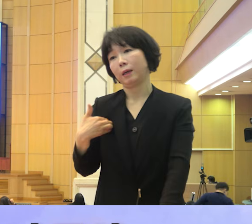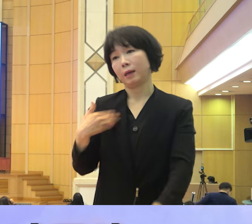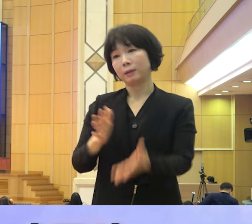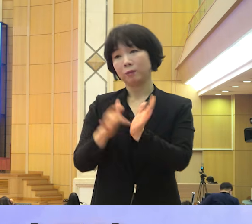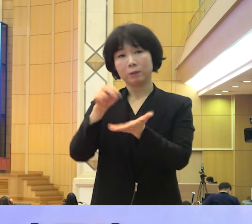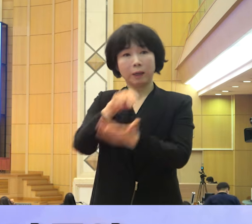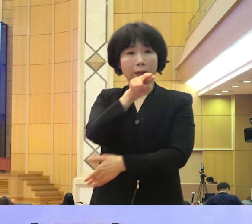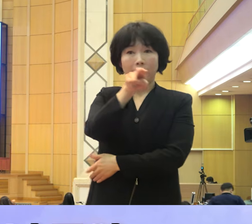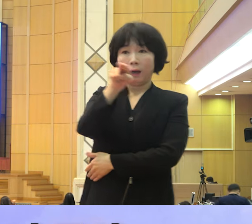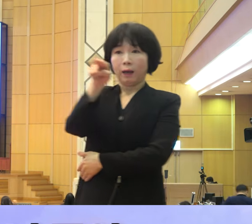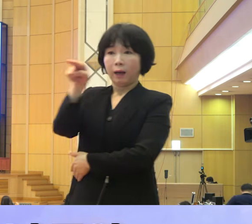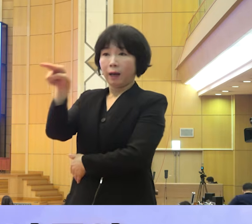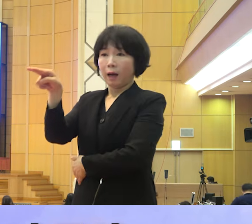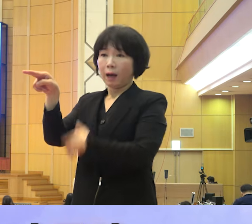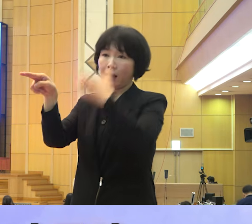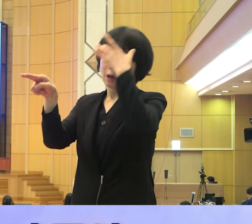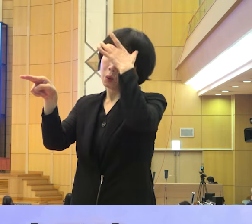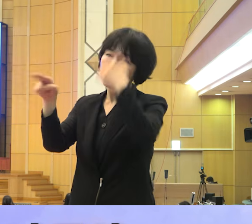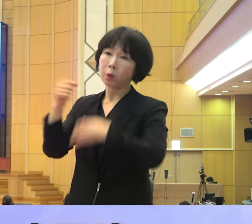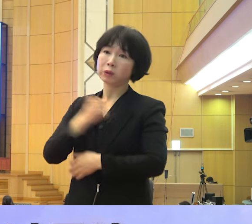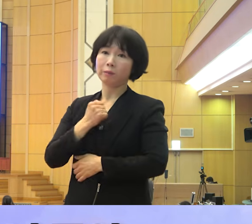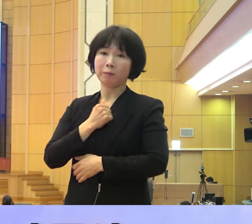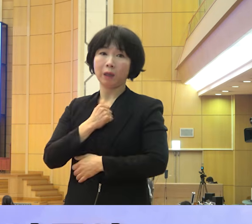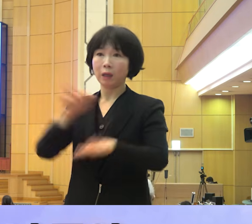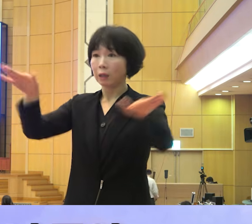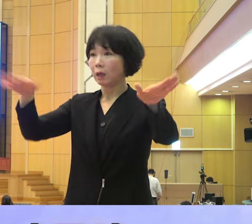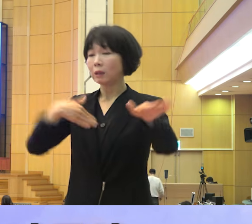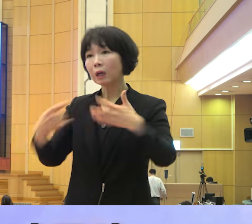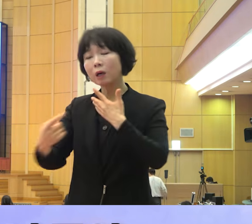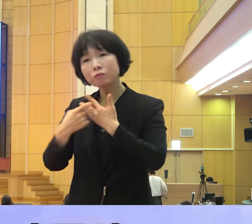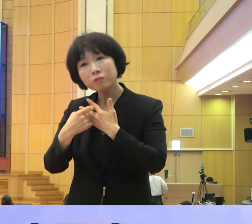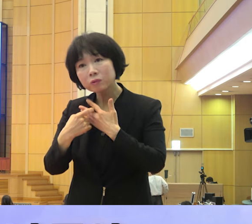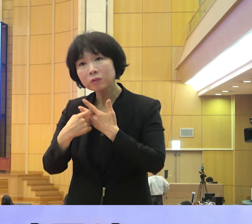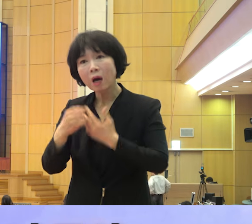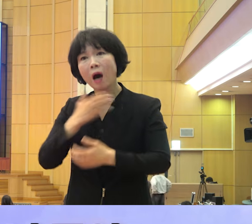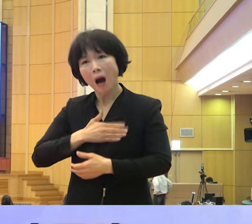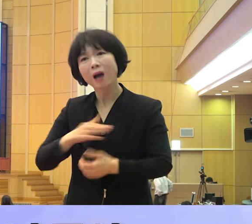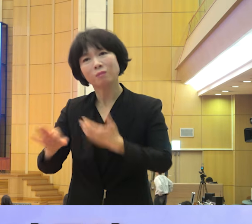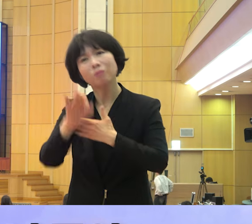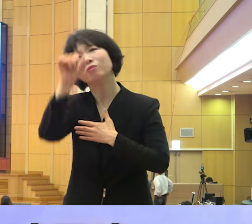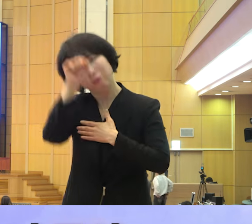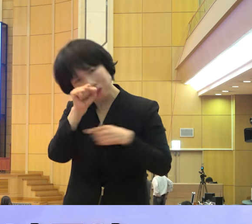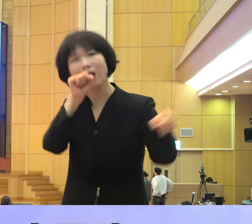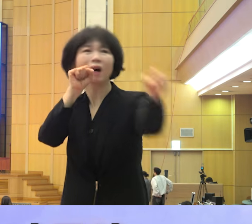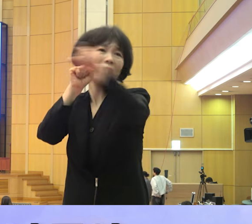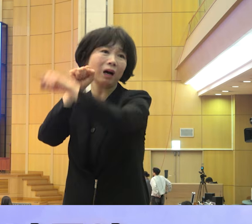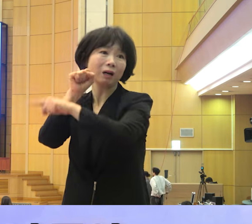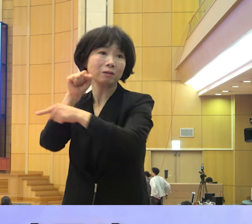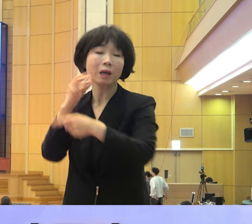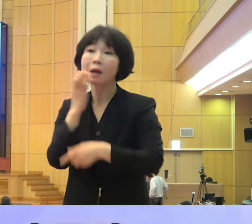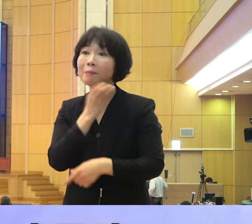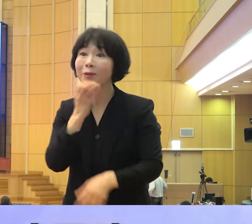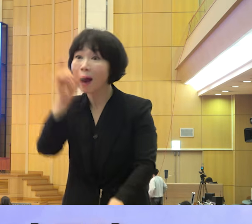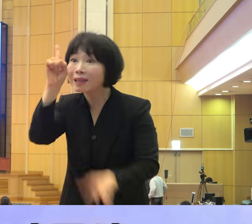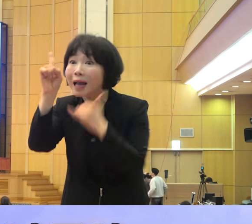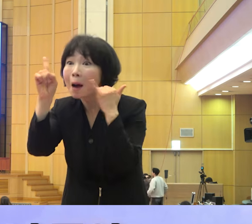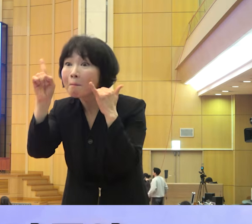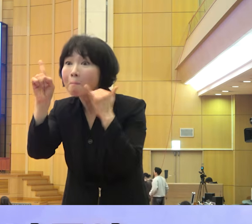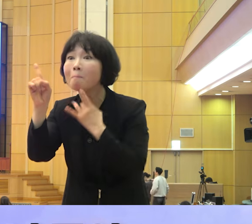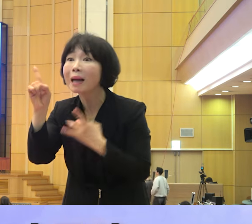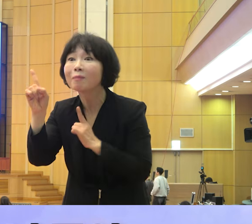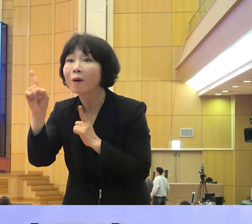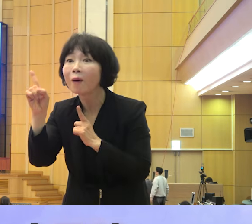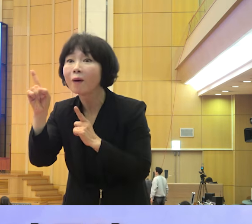답답했겠어요. 근데 베드로가 주는 그리스도시요 살아계신 하나님의 아들이라는 걸 확실히 알고 입으로 고백을 하고 시인하고